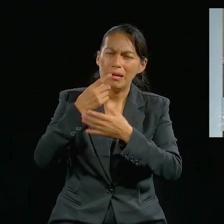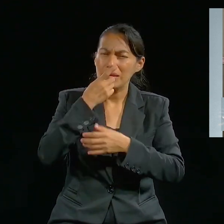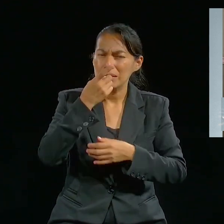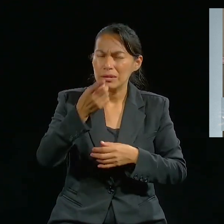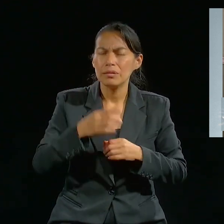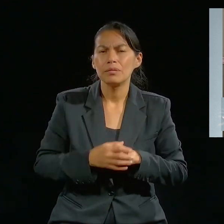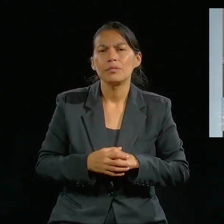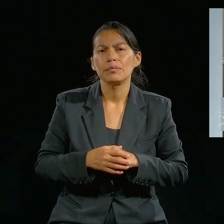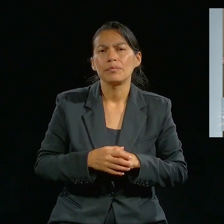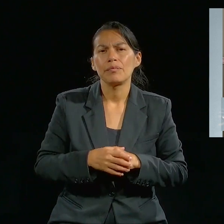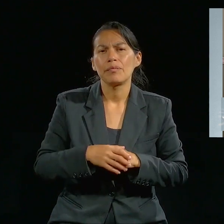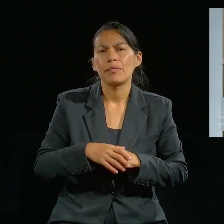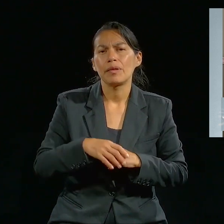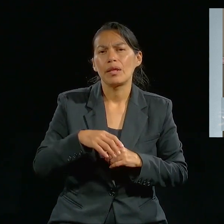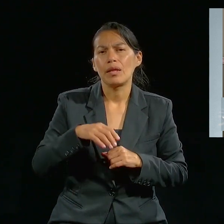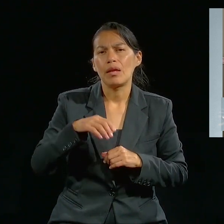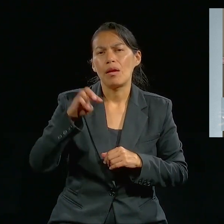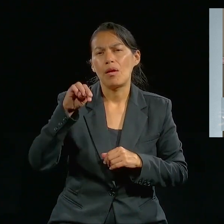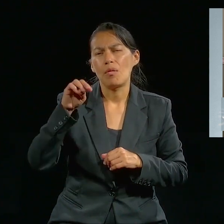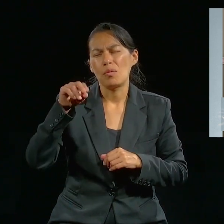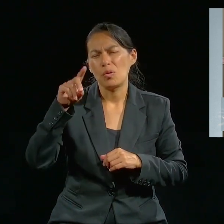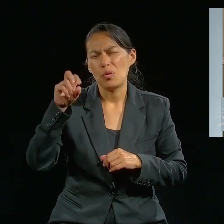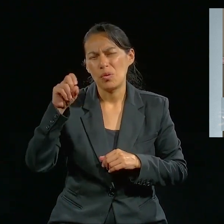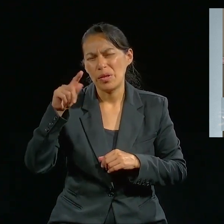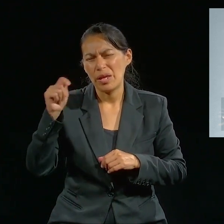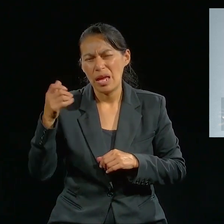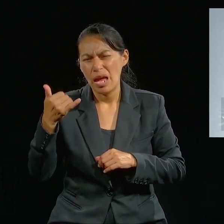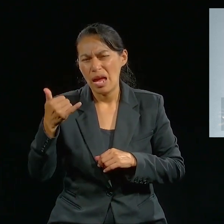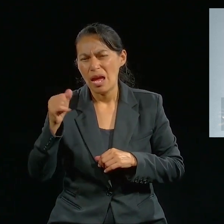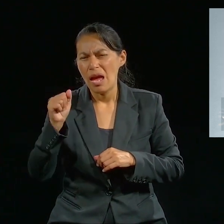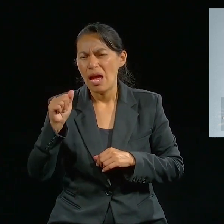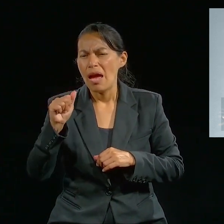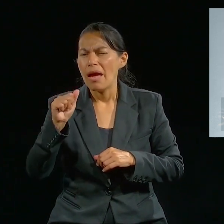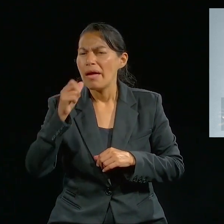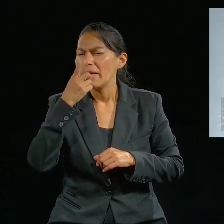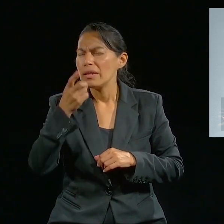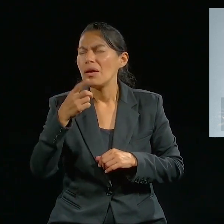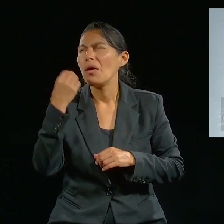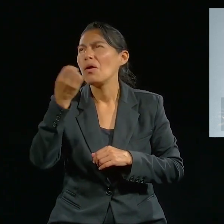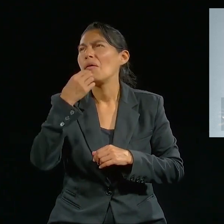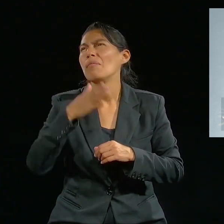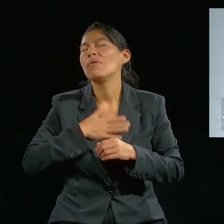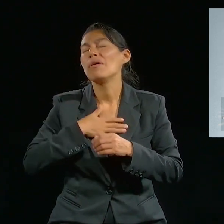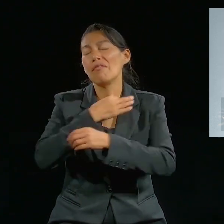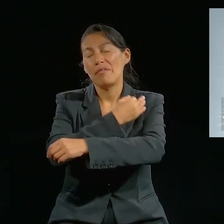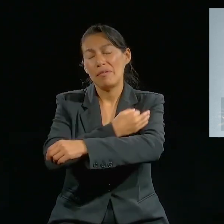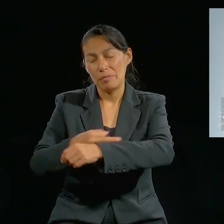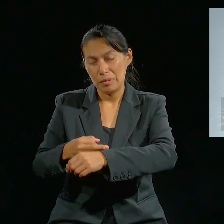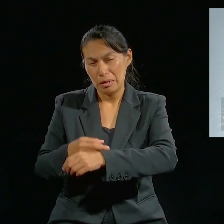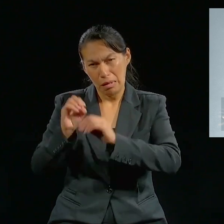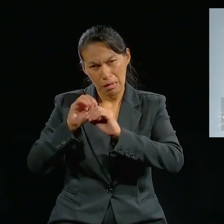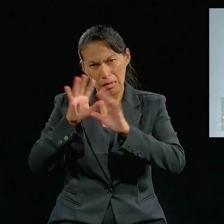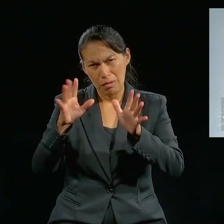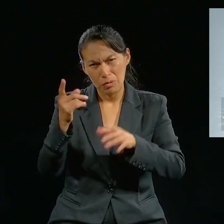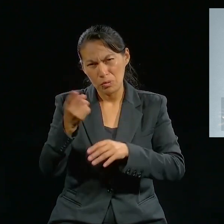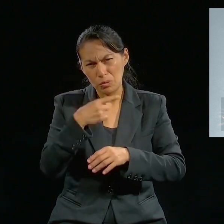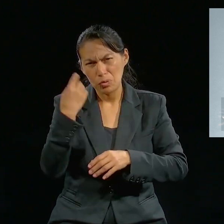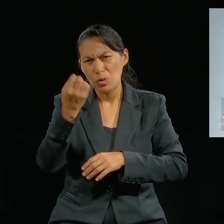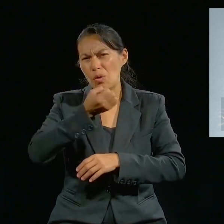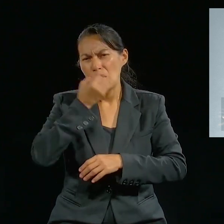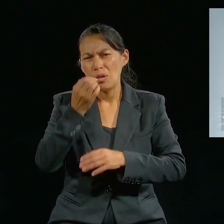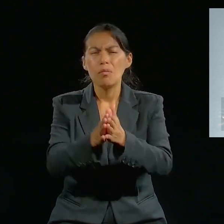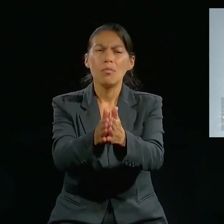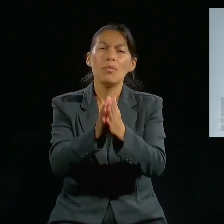Montoya y oración por mi familia desde luego que estaremos orando y por favor